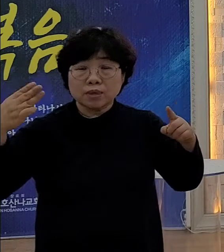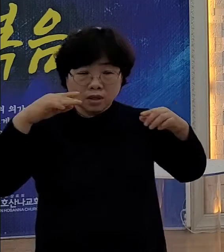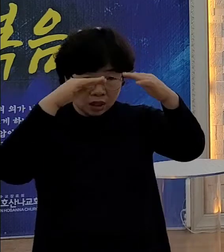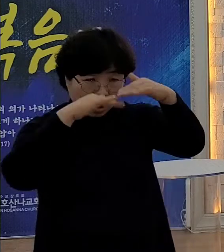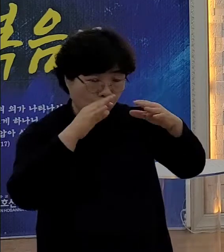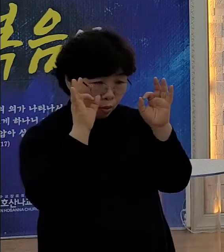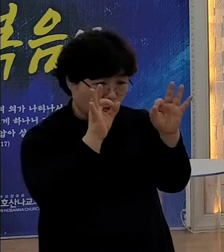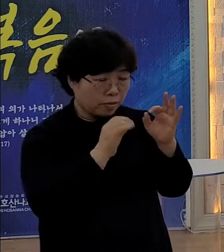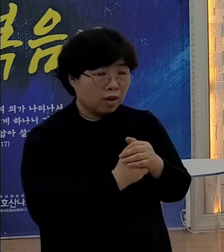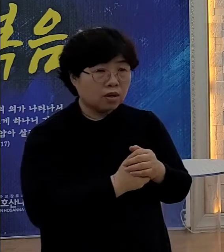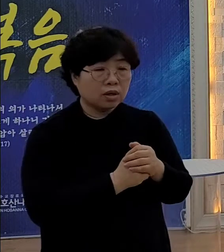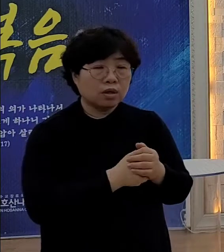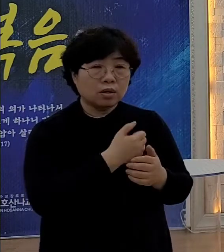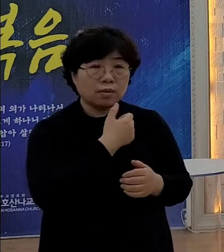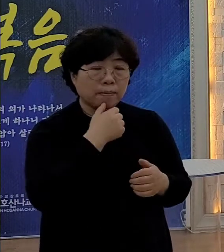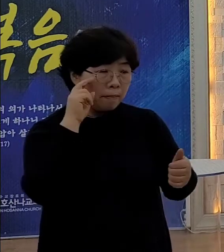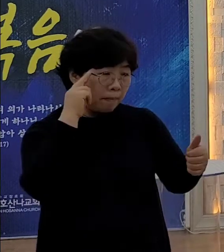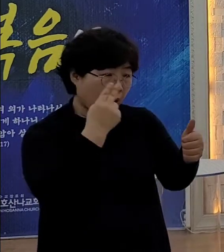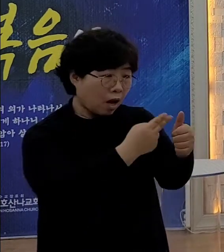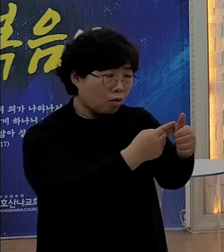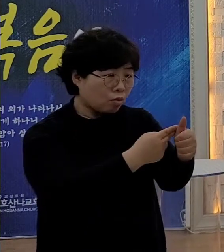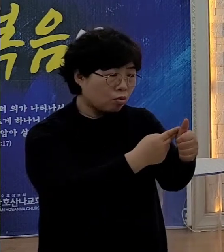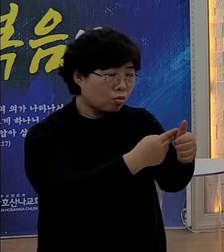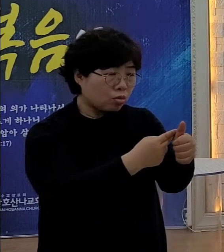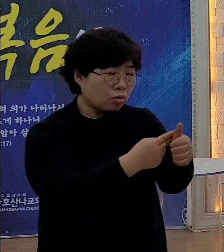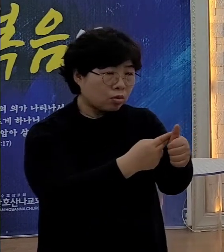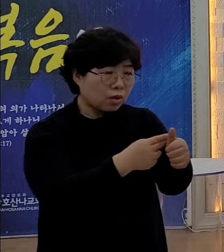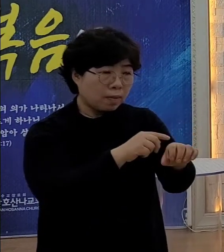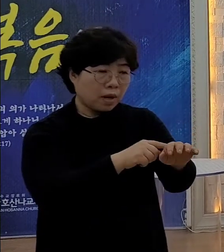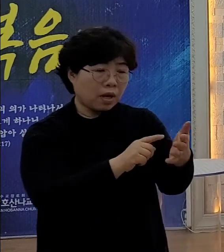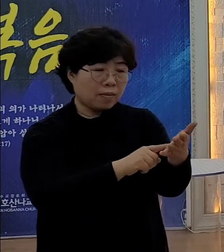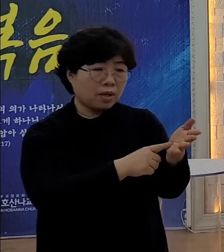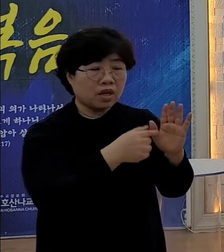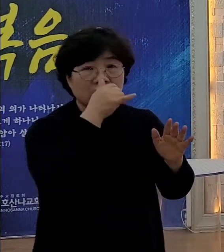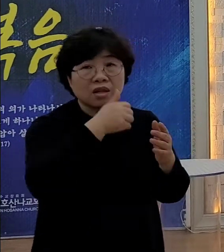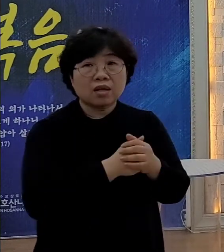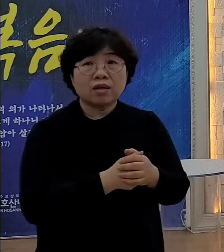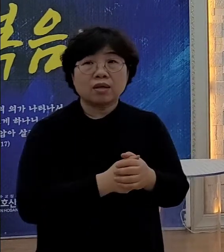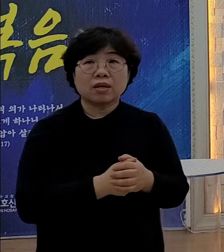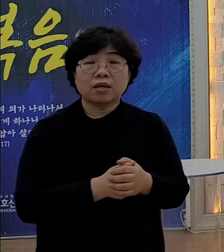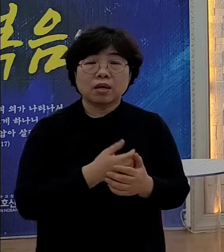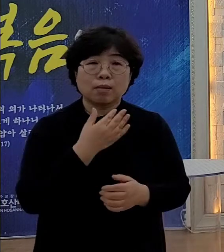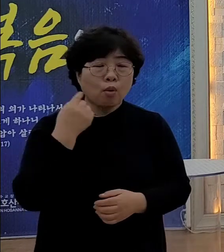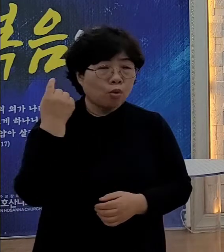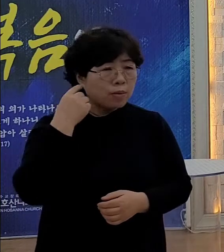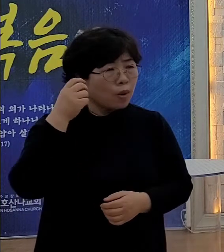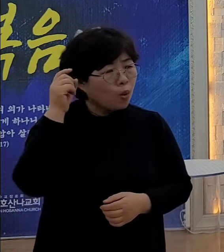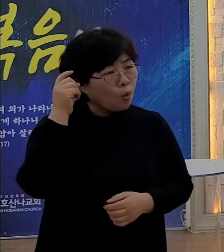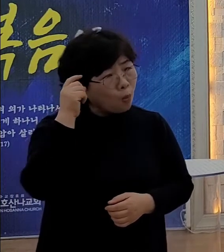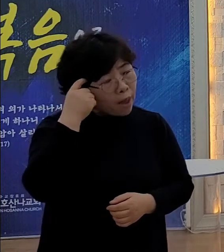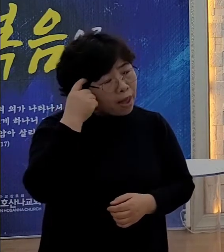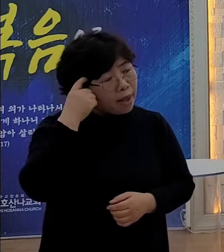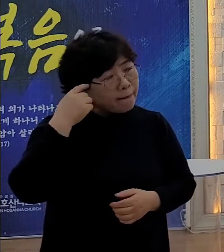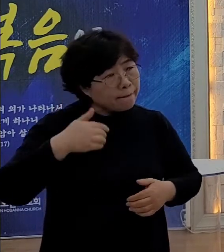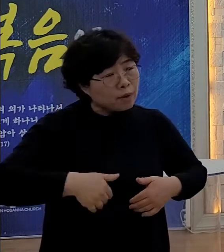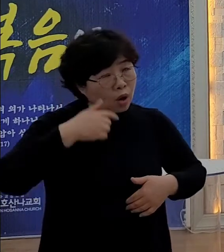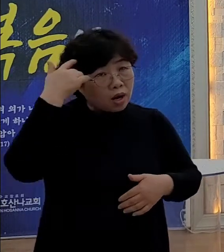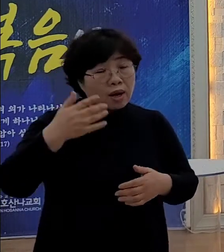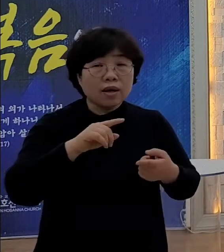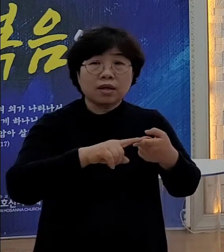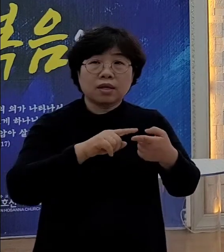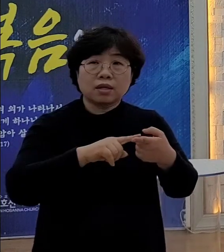다시 우리에게 간절하게 가르쳐 주고 있어요. 첫 번째가 뭐냐면은 왜 복음이 필요한가? 오늘 본문에